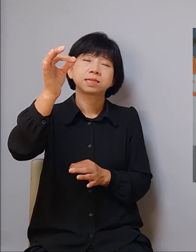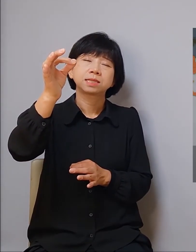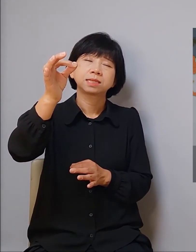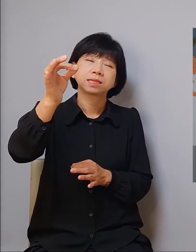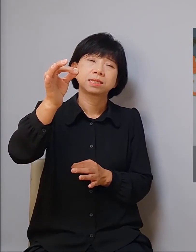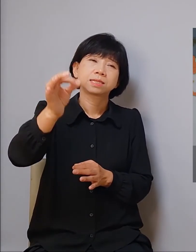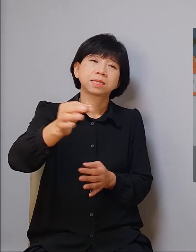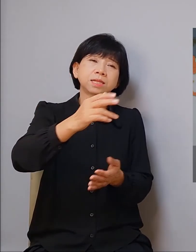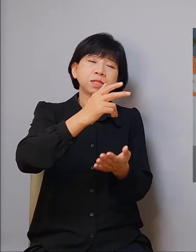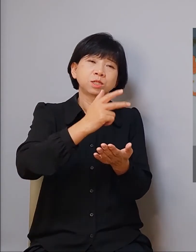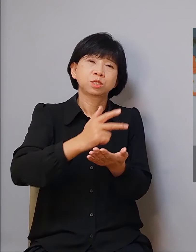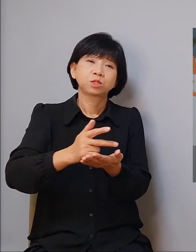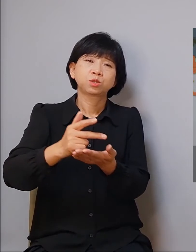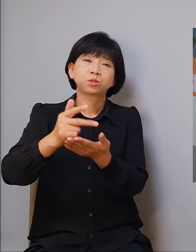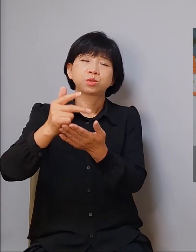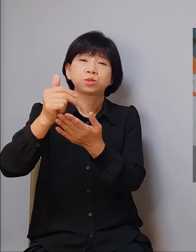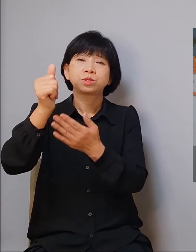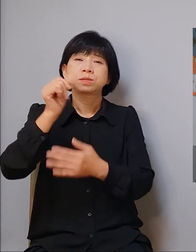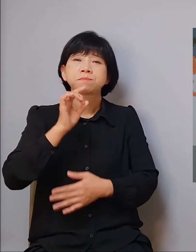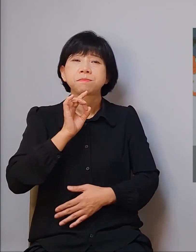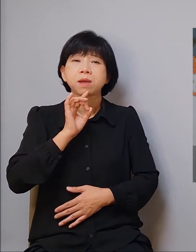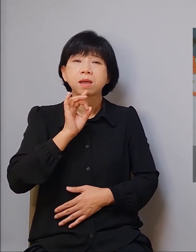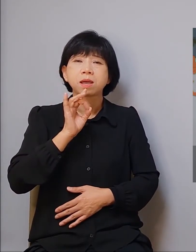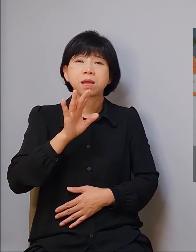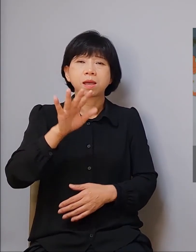주님만을 섬기겠습니다.